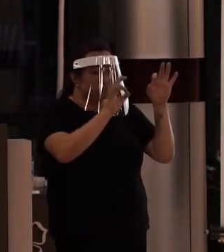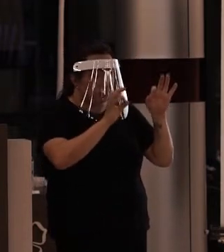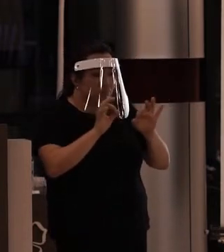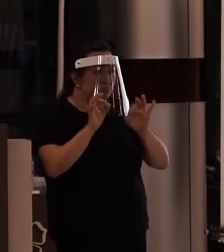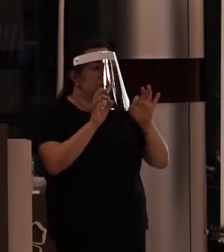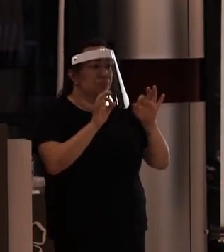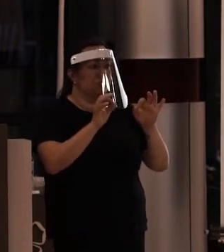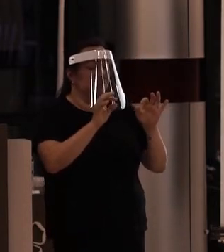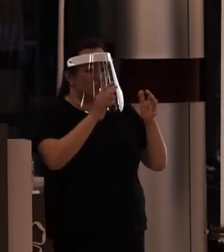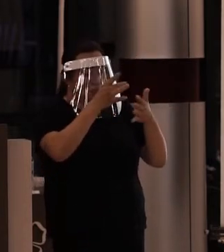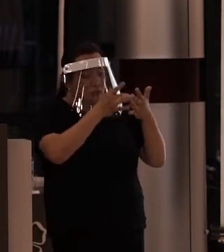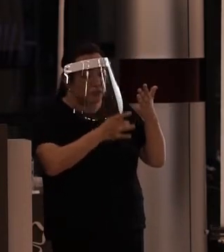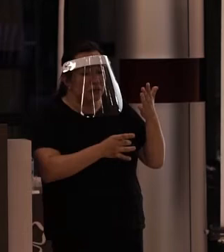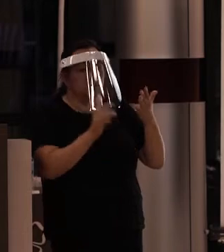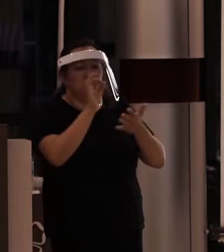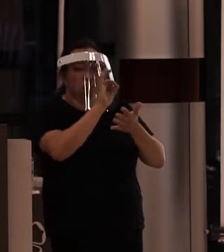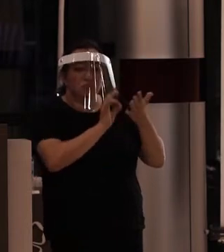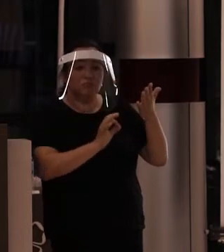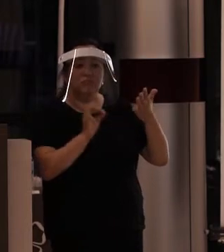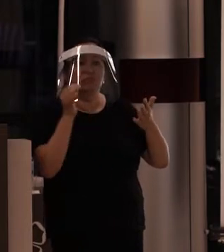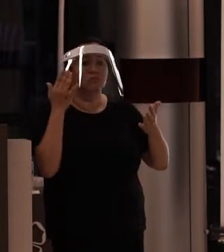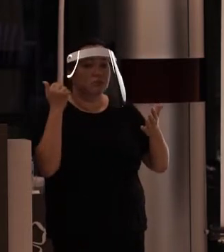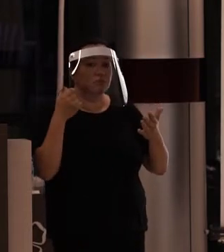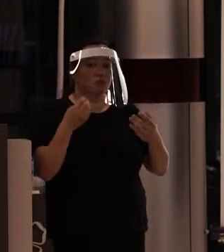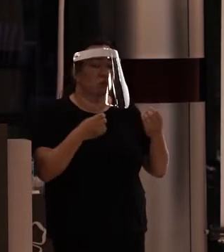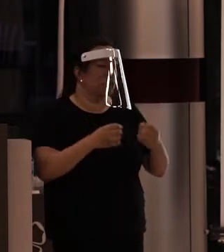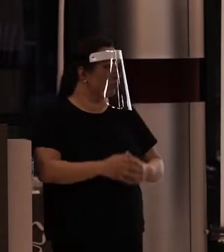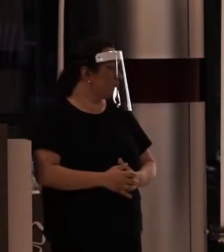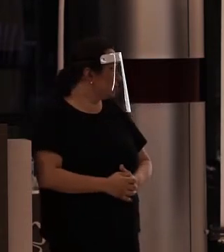agora já são praticamente autocalibráveis, né?